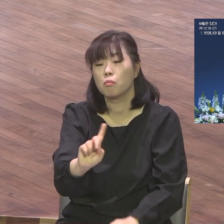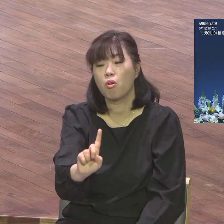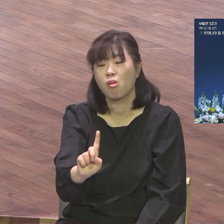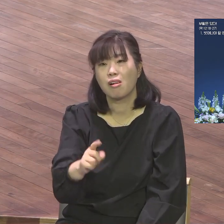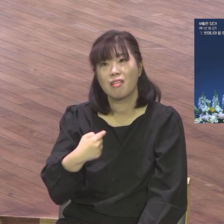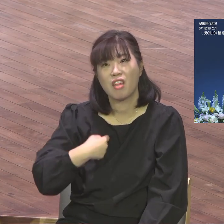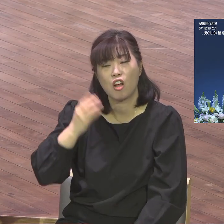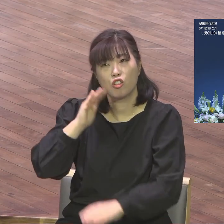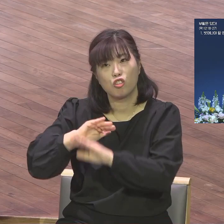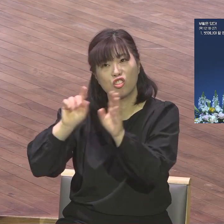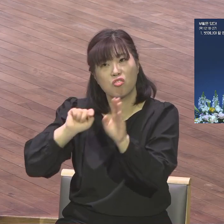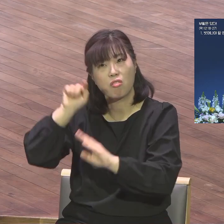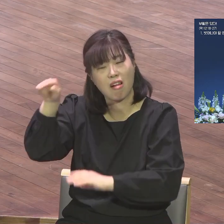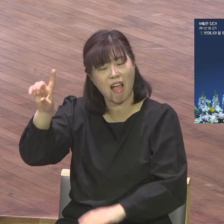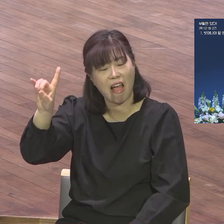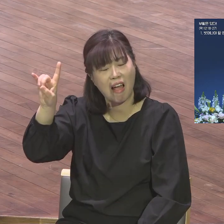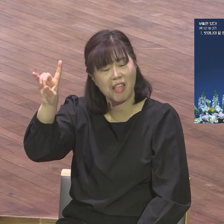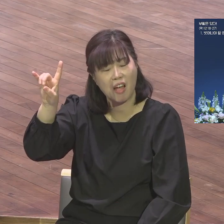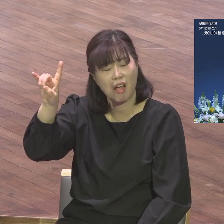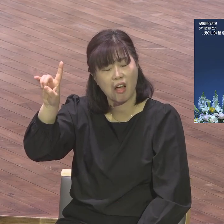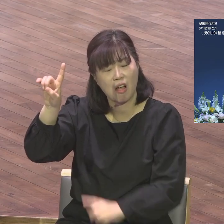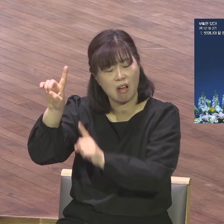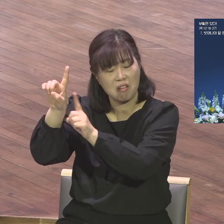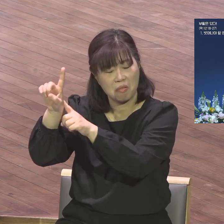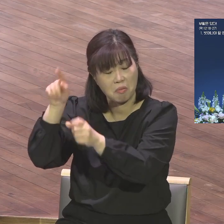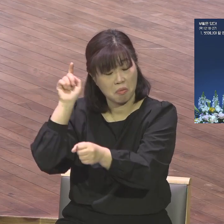생각 속에 가둬놓은 천국이 되면 안 돼요.